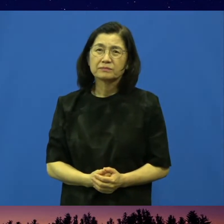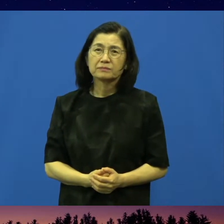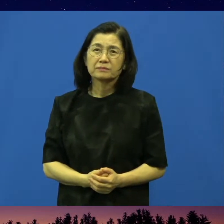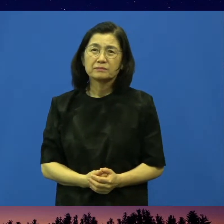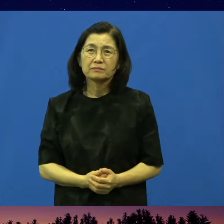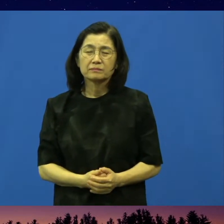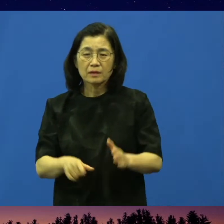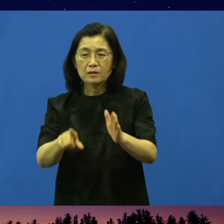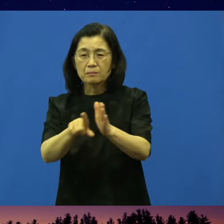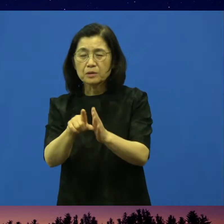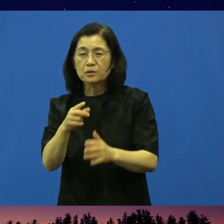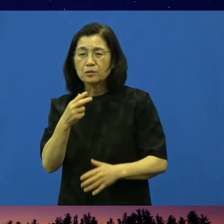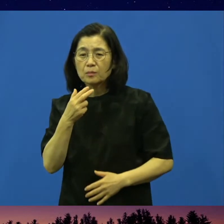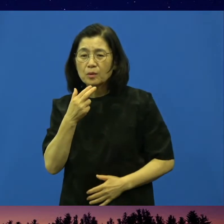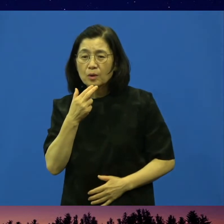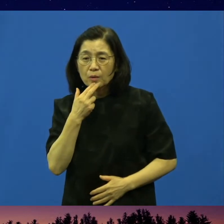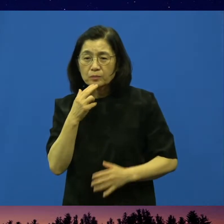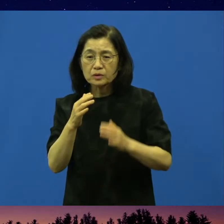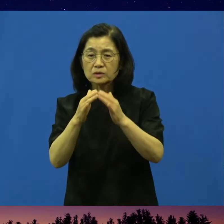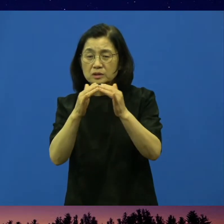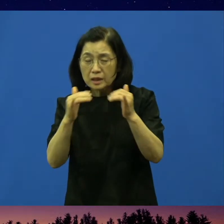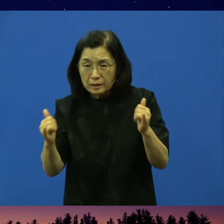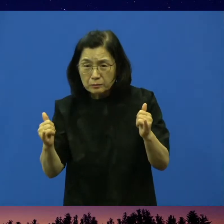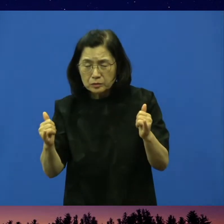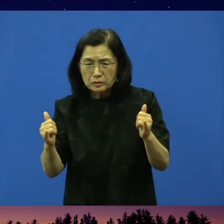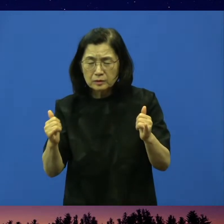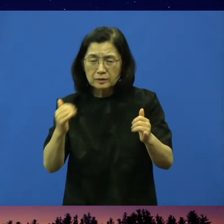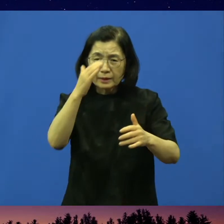믿음이 없는 사람이 이렇게 뜬구름 잡는 얘기가 많아요.